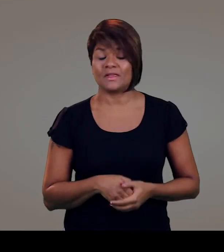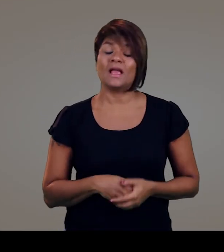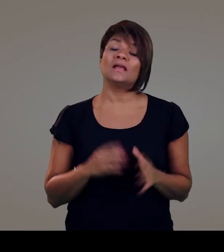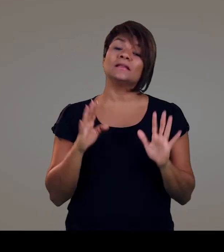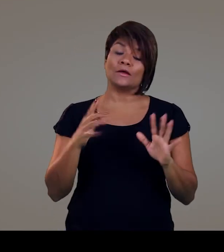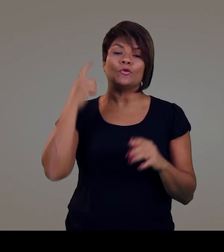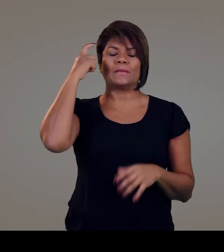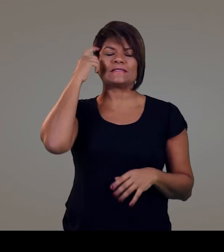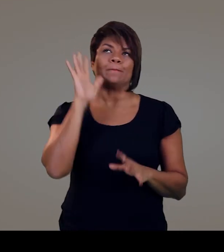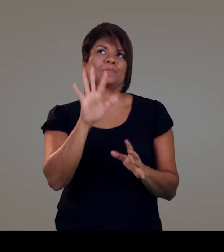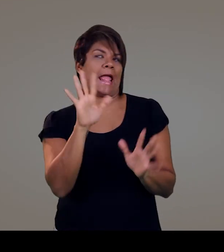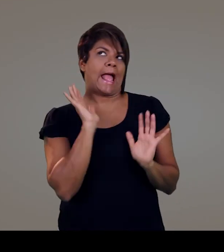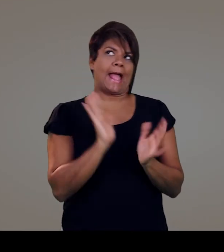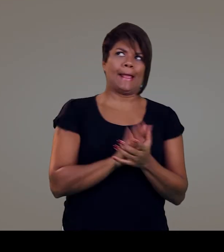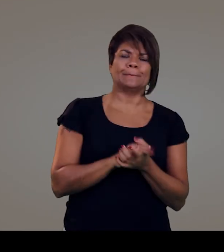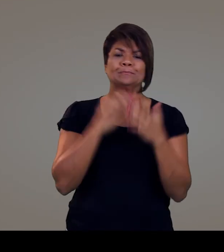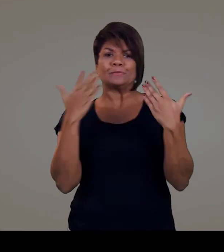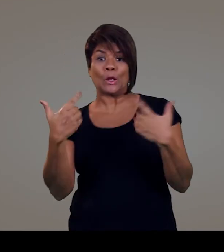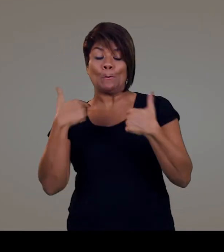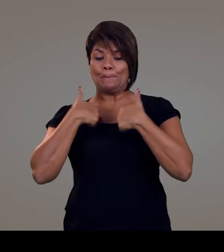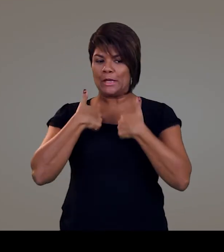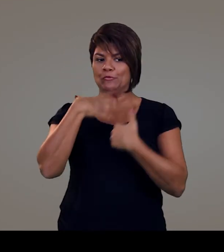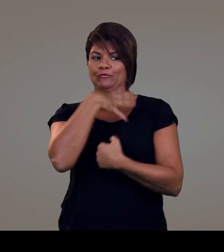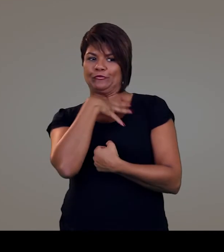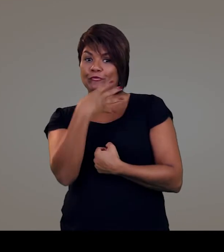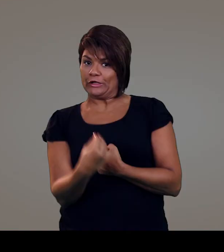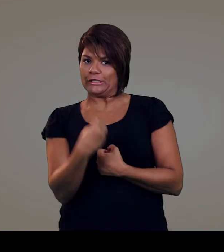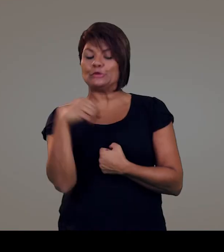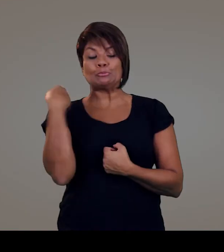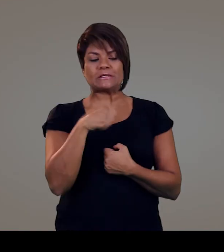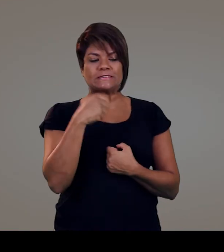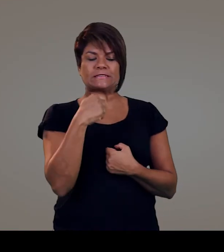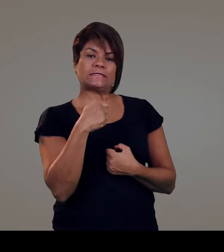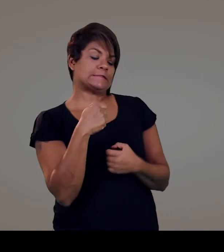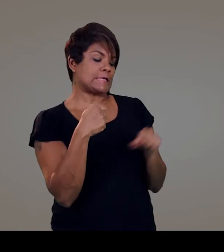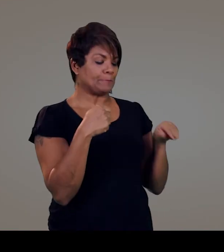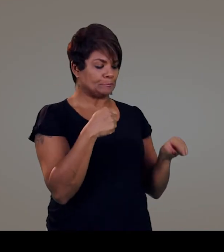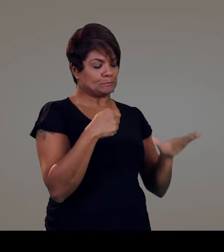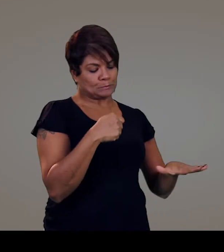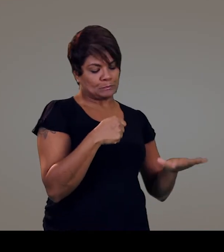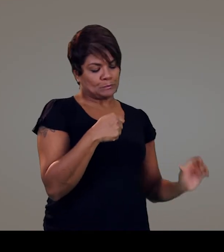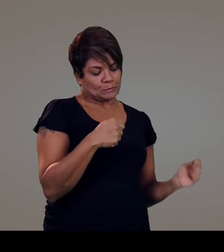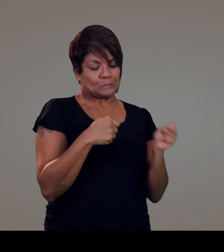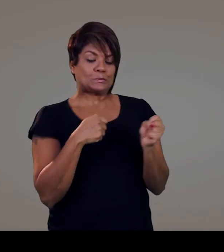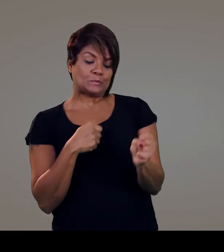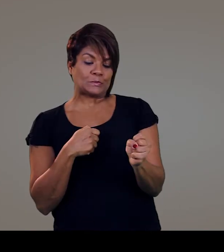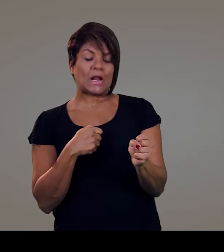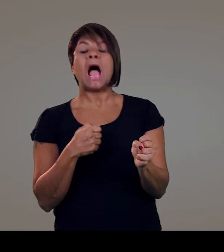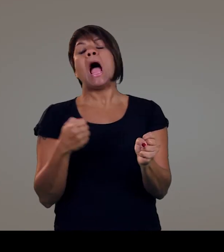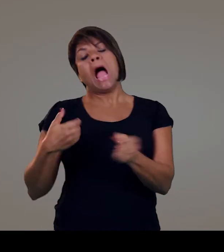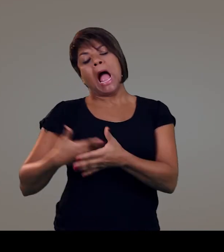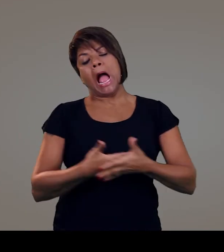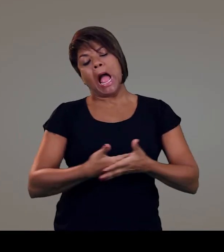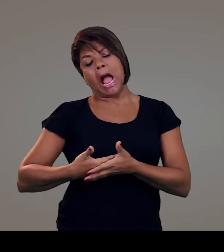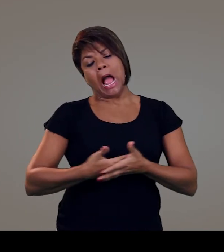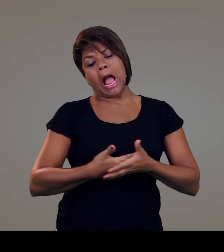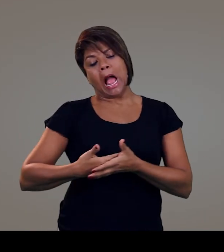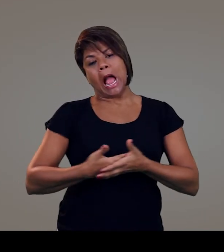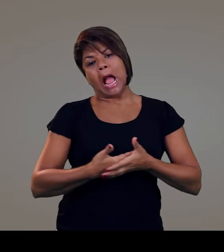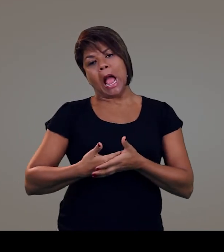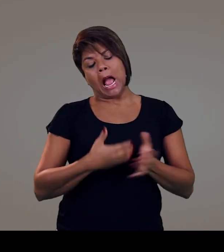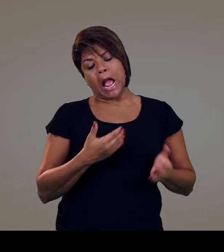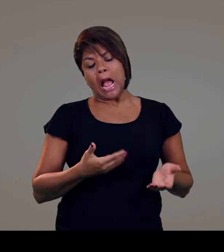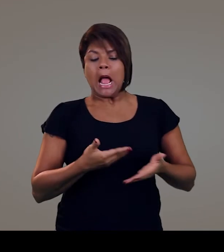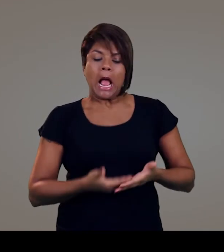assim, então eu tenho que colocar meu filho na aulinha de Libras. Um bebê na aulinha de Libras, pensa